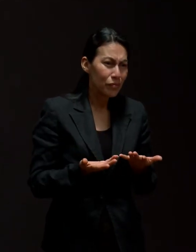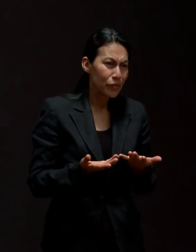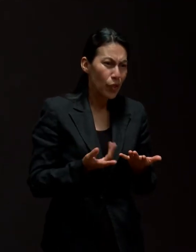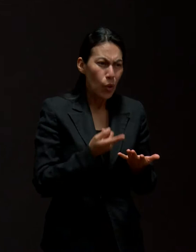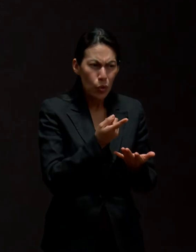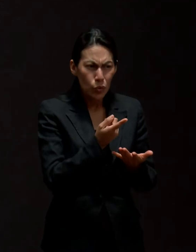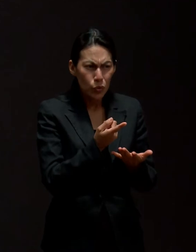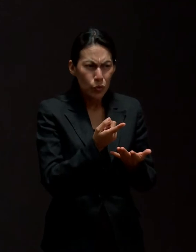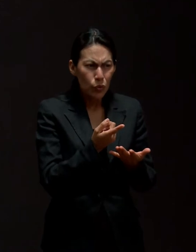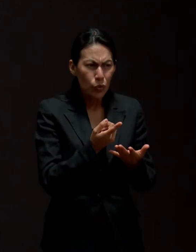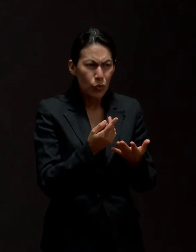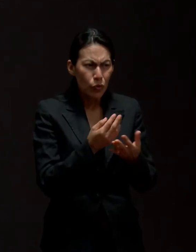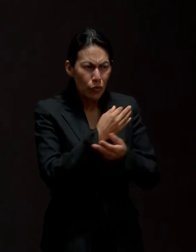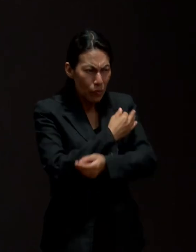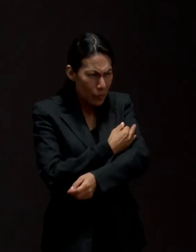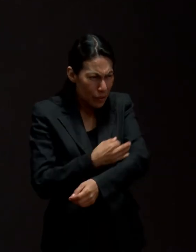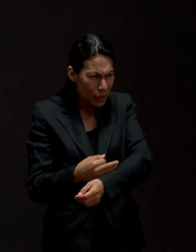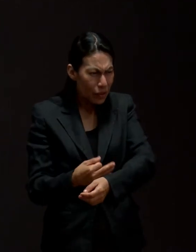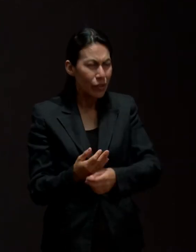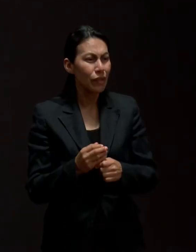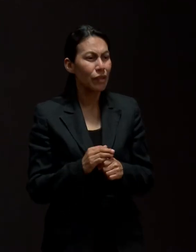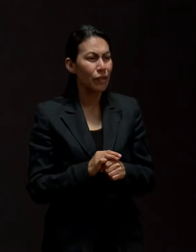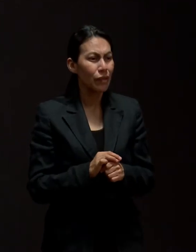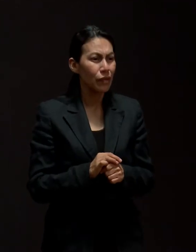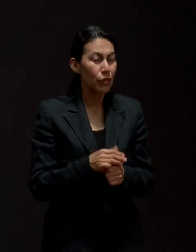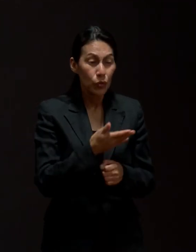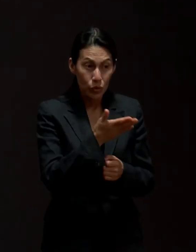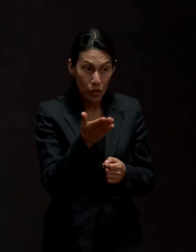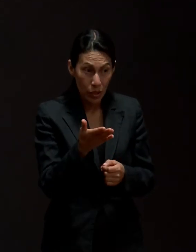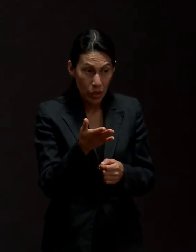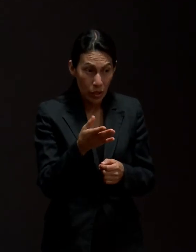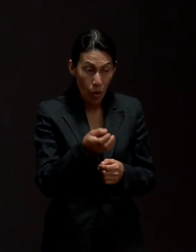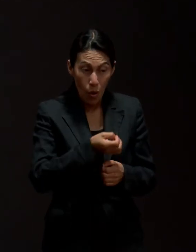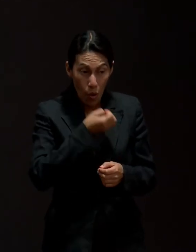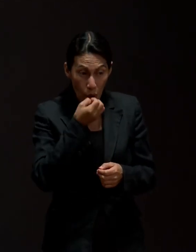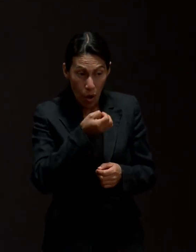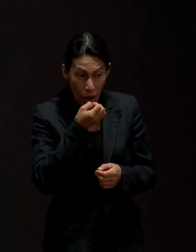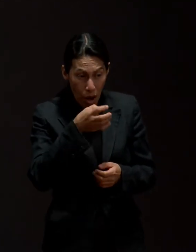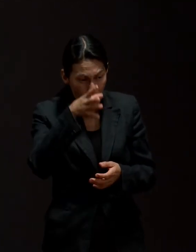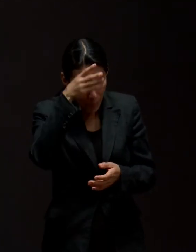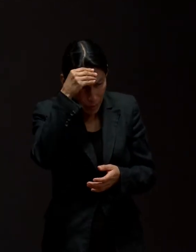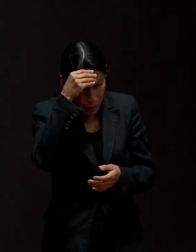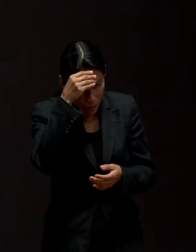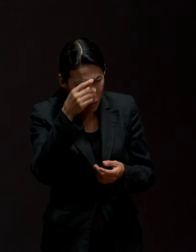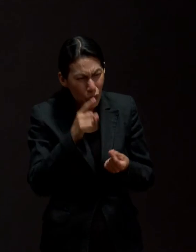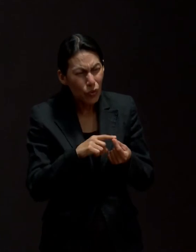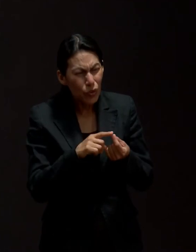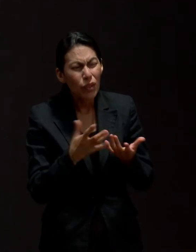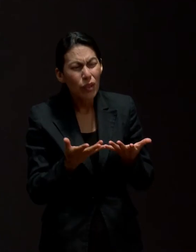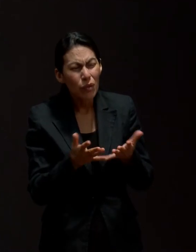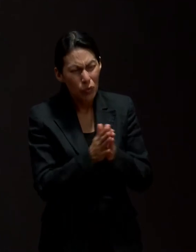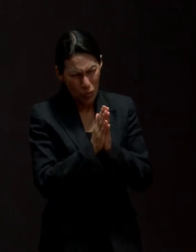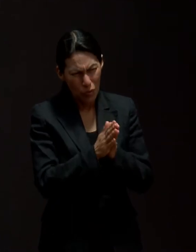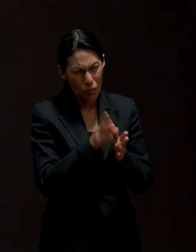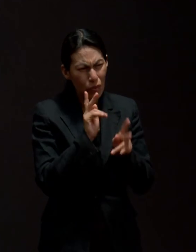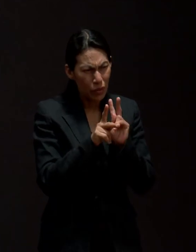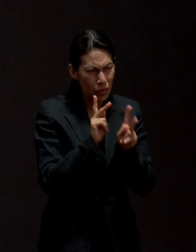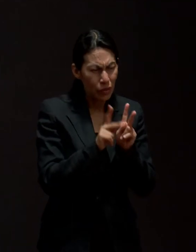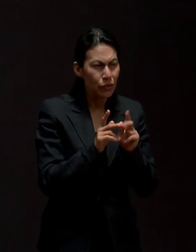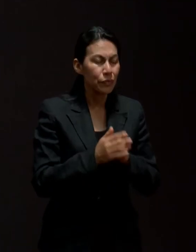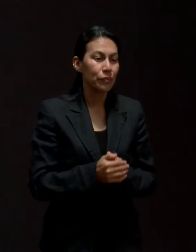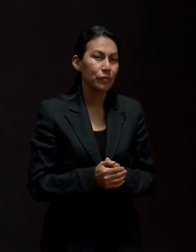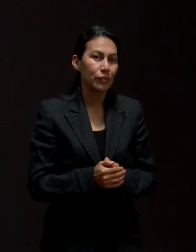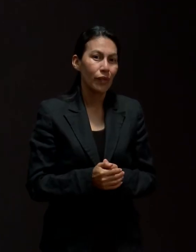su vida, inclusive de su trasfondo familiar, donde aprendieron a orar.